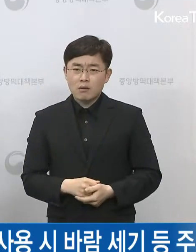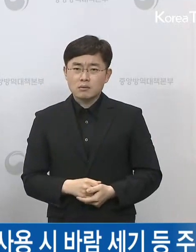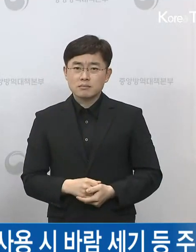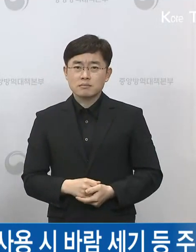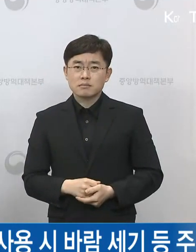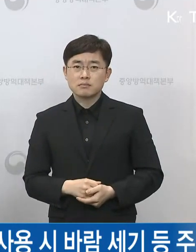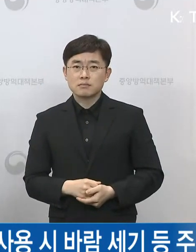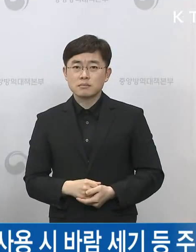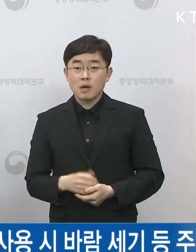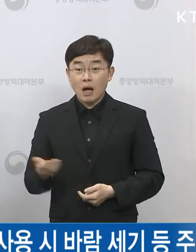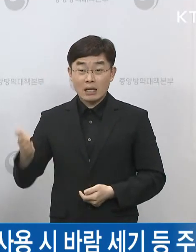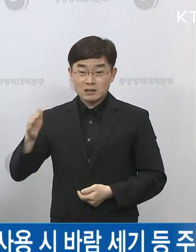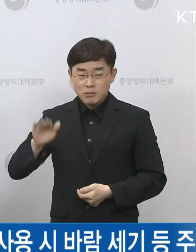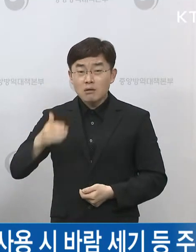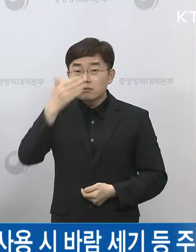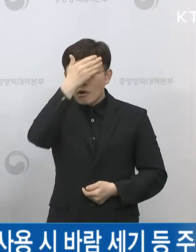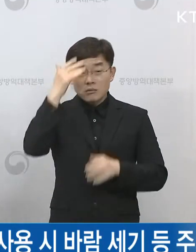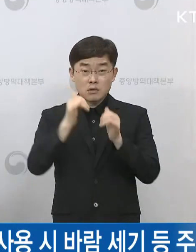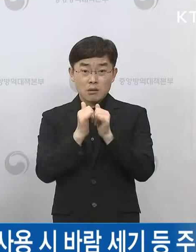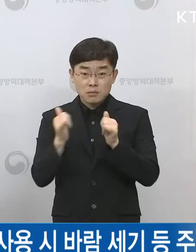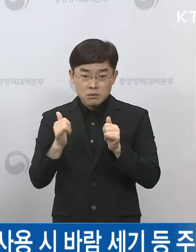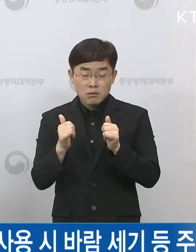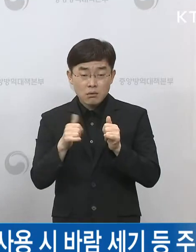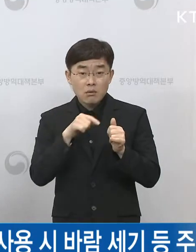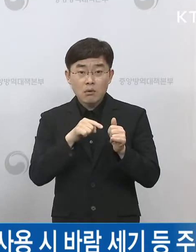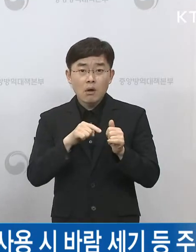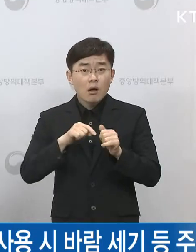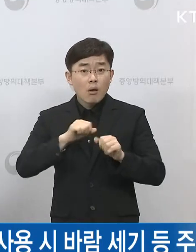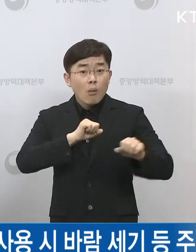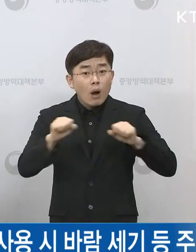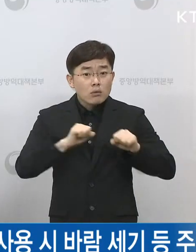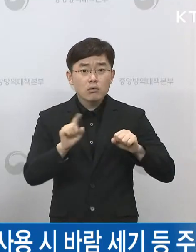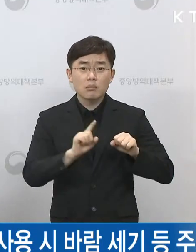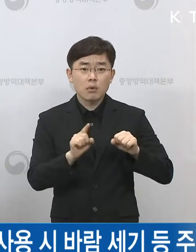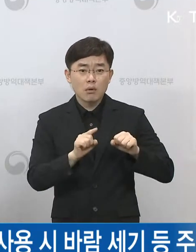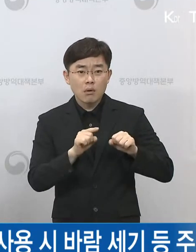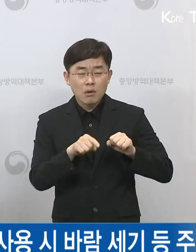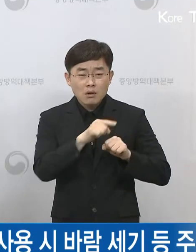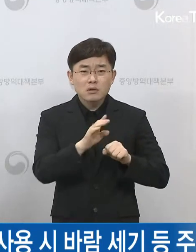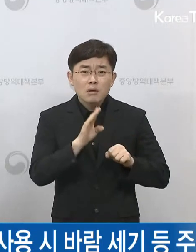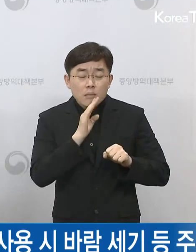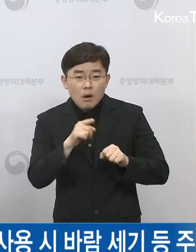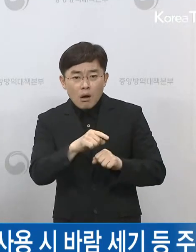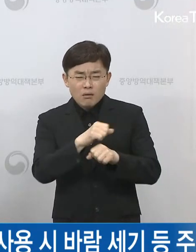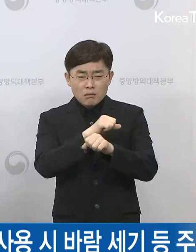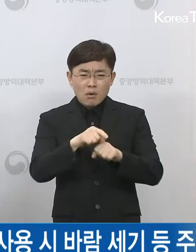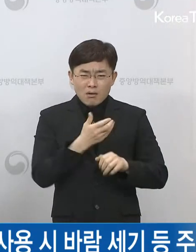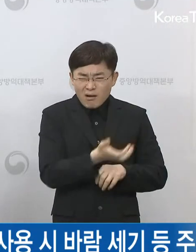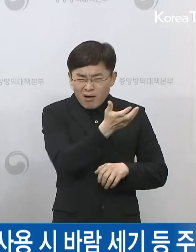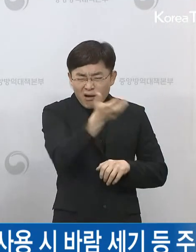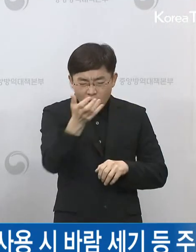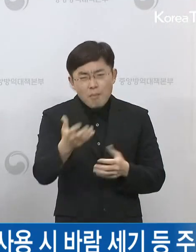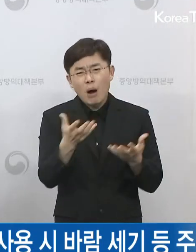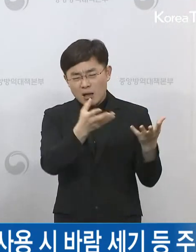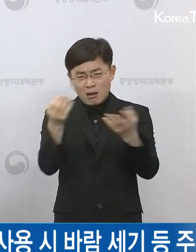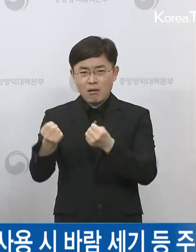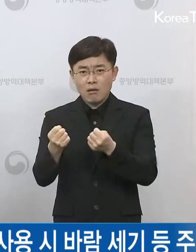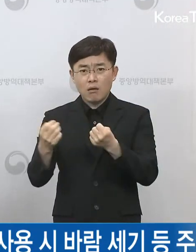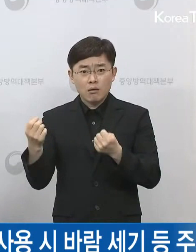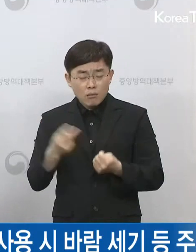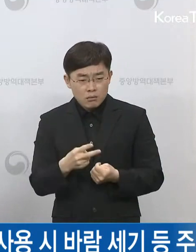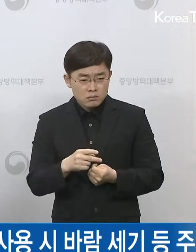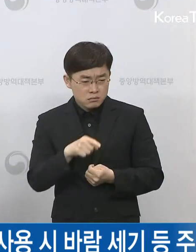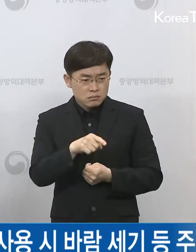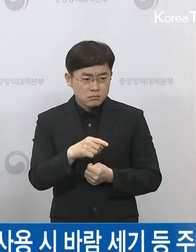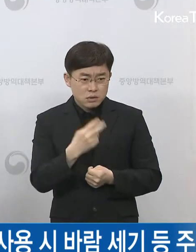하지만 젊은 층들의 생활 환경이 굉장히 넓고 또 진단이 늦게 되면 이미 저희가